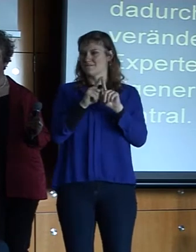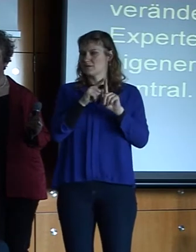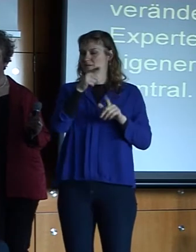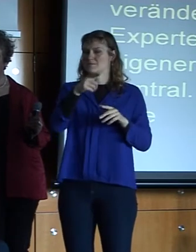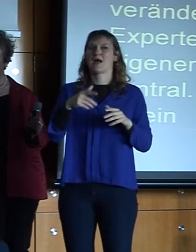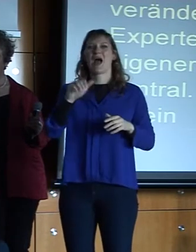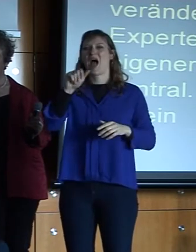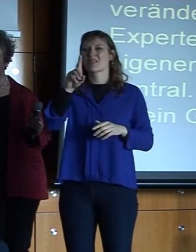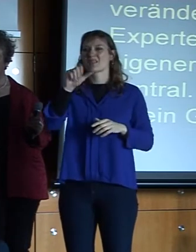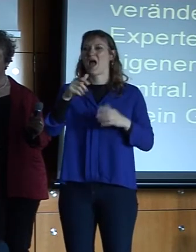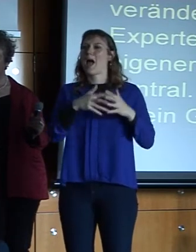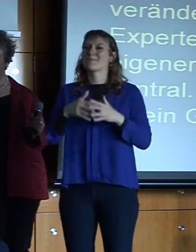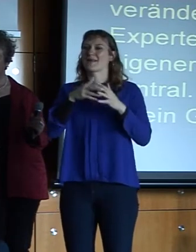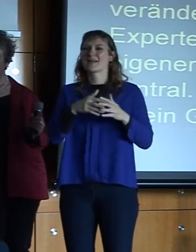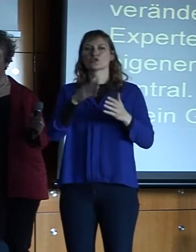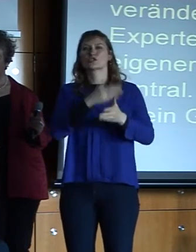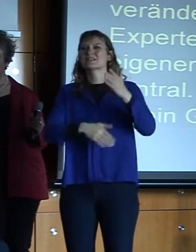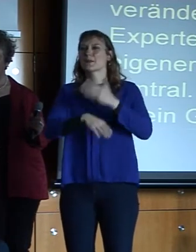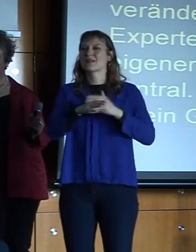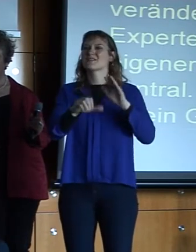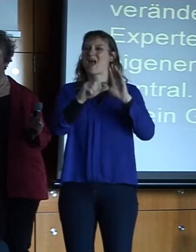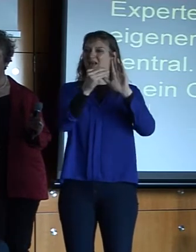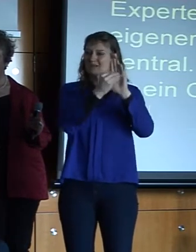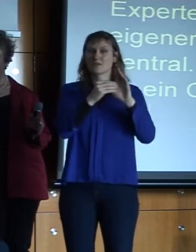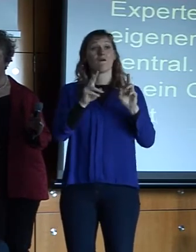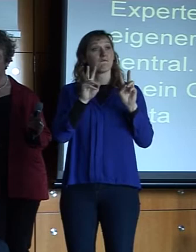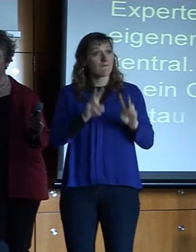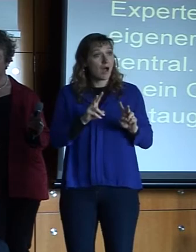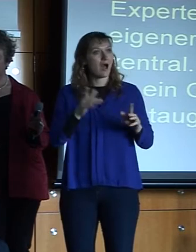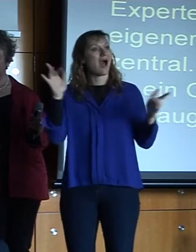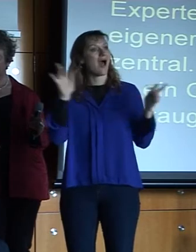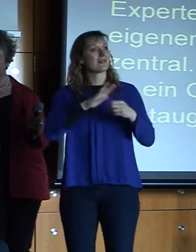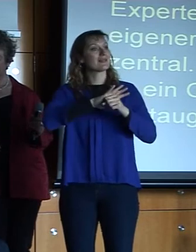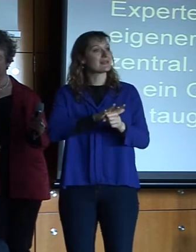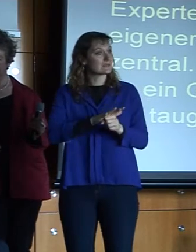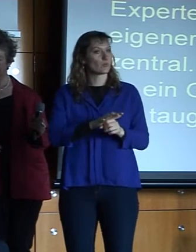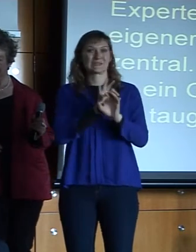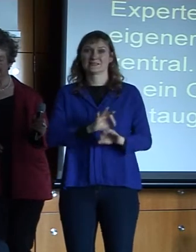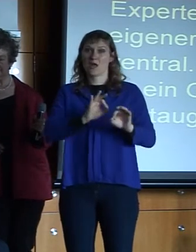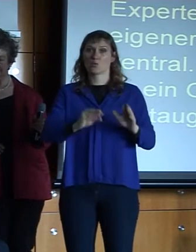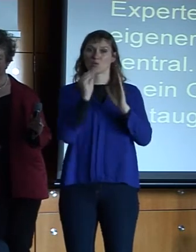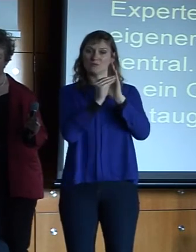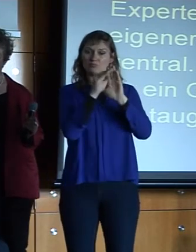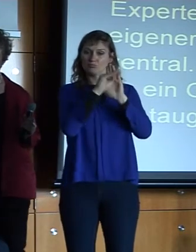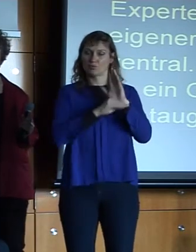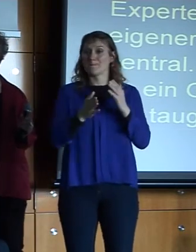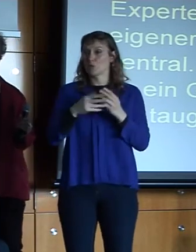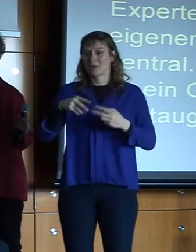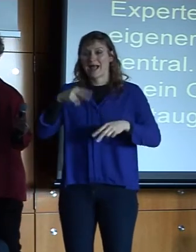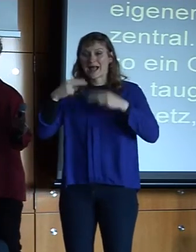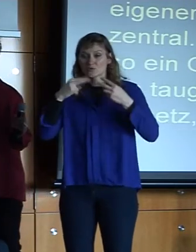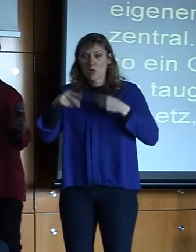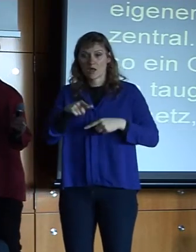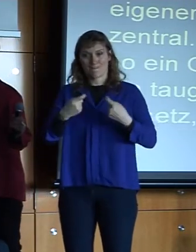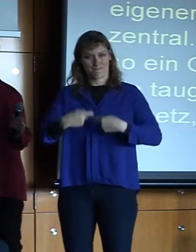with Disability Act, ein wirklich taugliches Antidiskriminierungsgesetz, wenn dort ein Restaurant